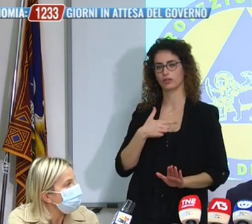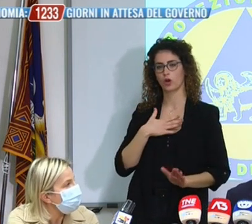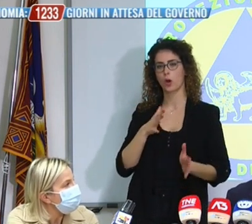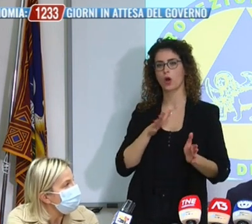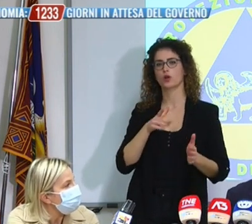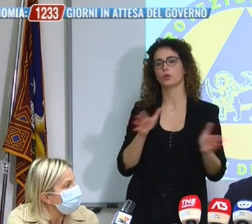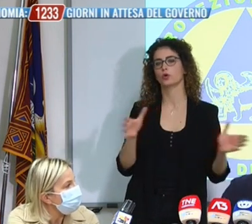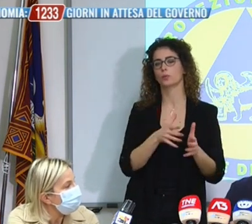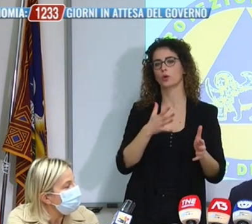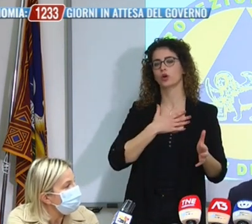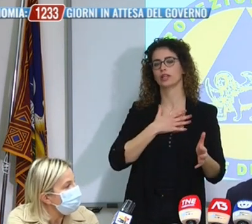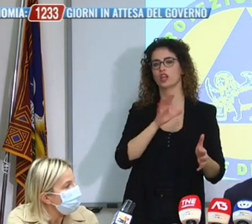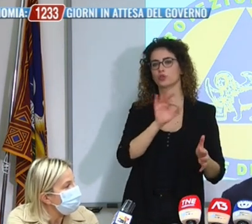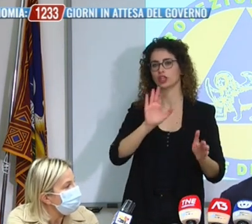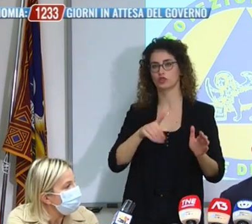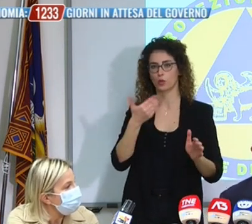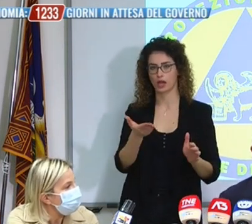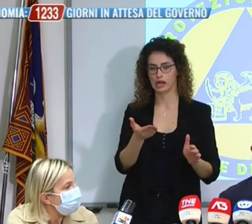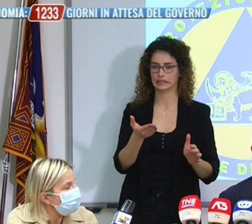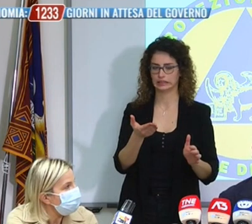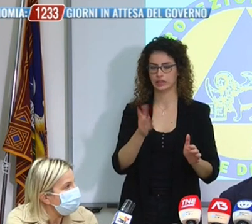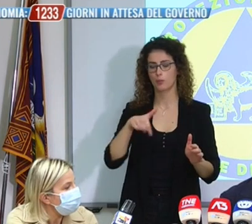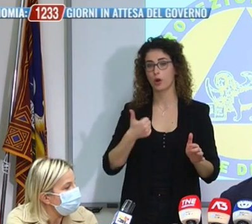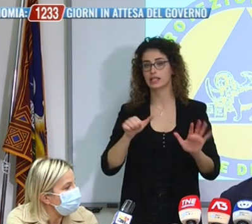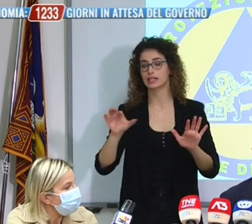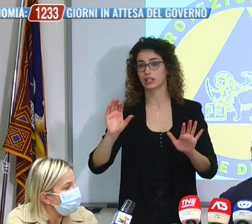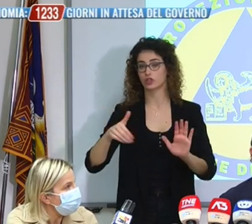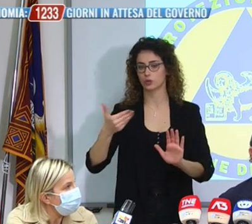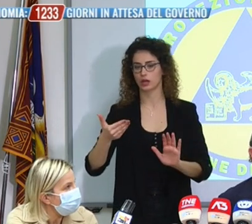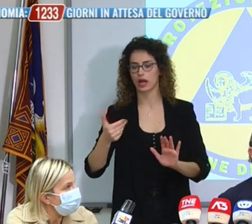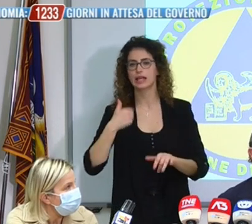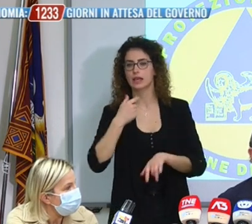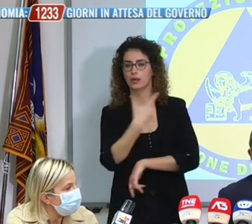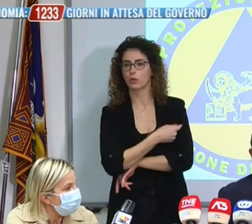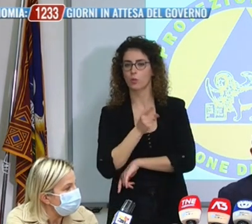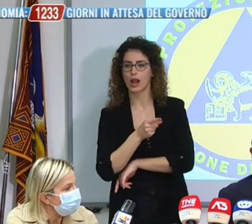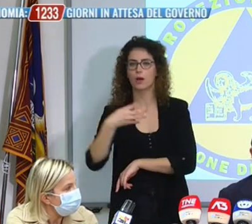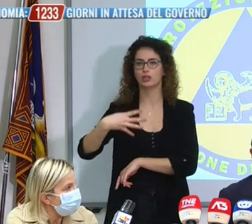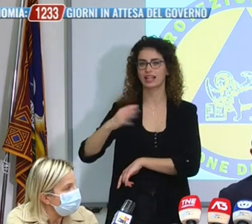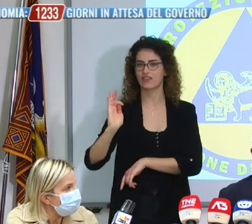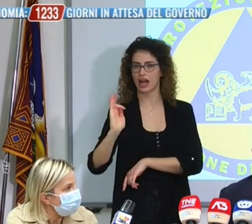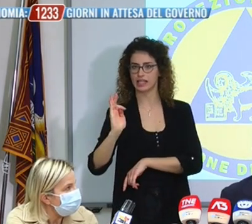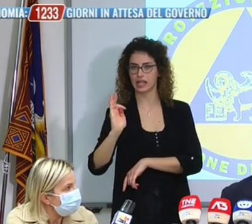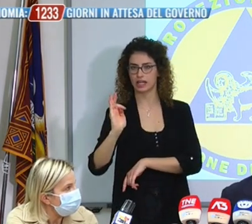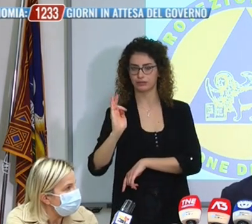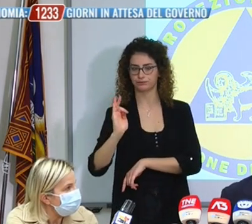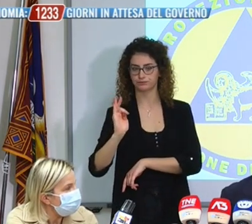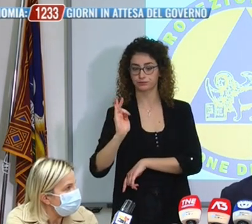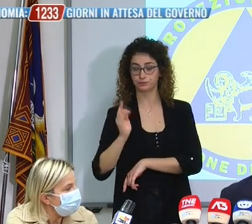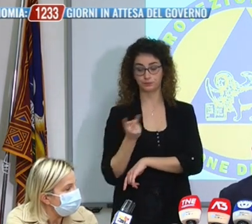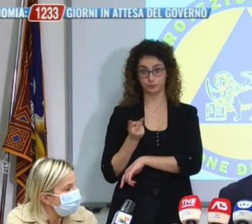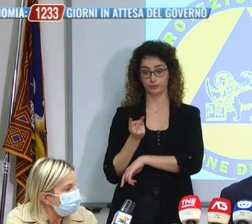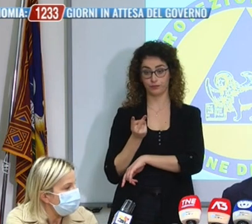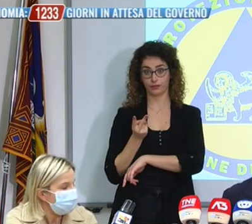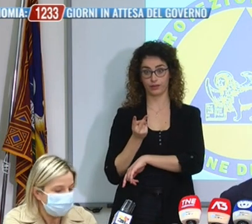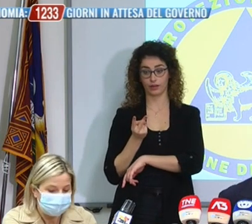55, poi negli over 65 abbiamo dovuto sempre utilizzare Moderna e Pfizer, che sono, guarda caso, i due vaccini che arrivano